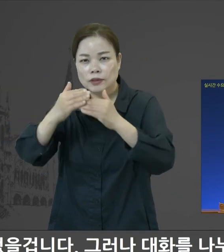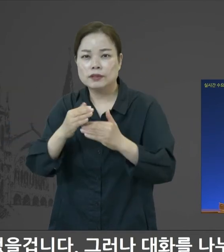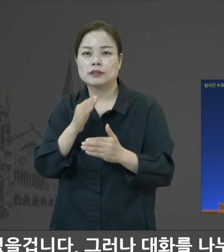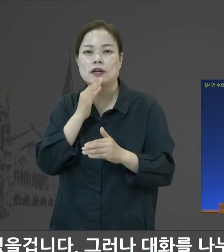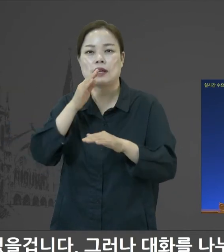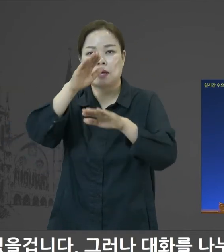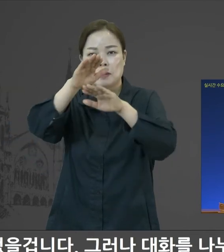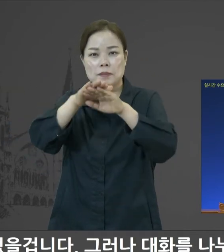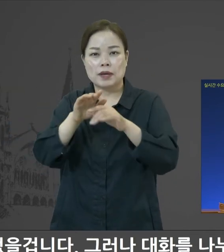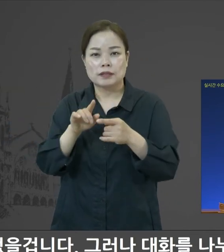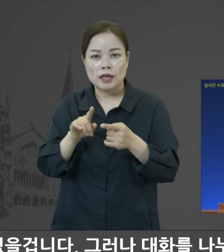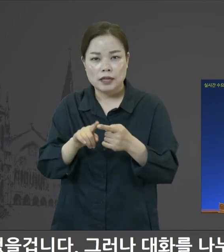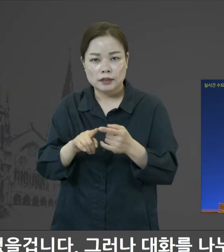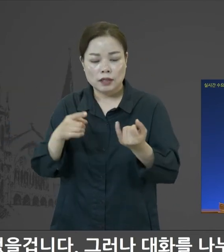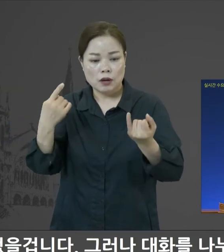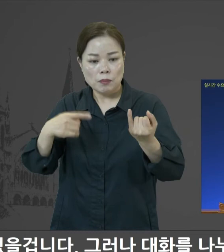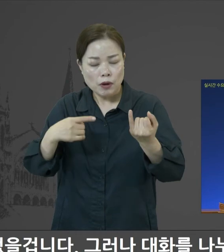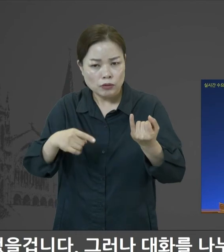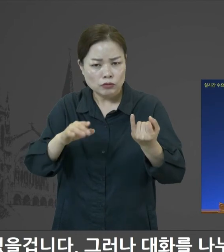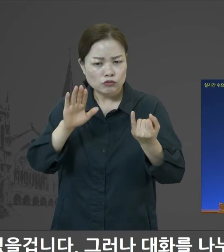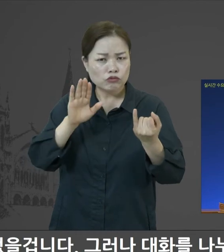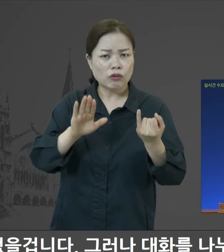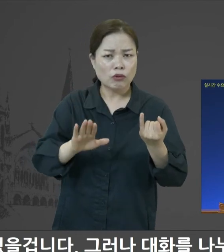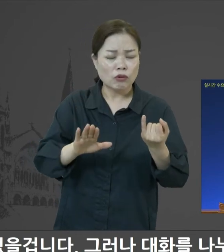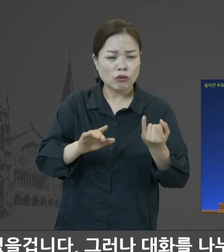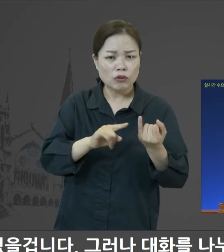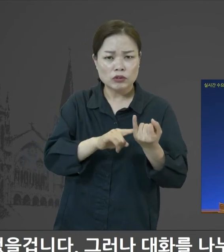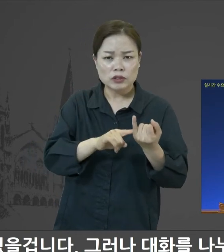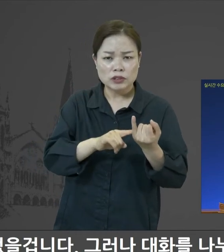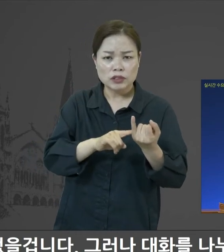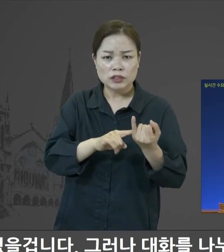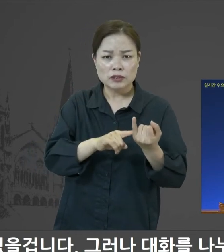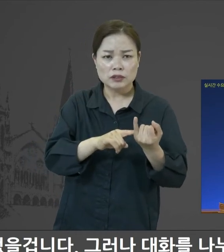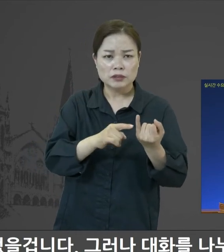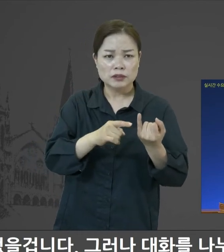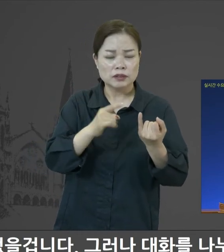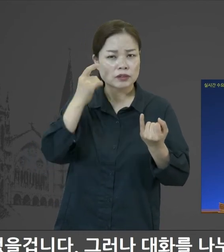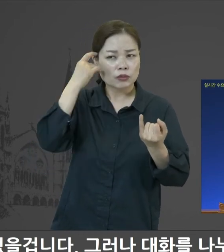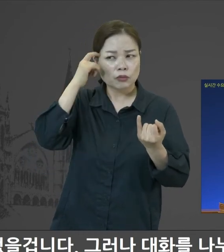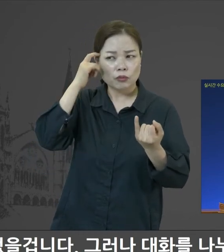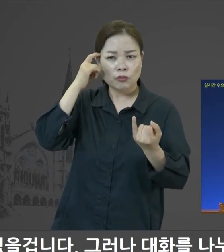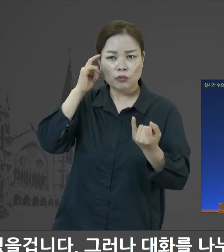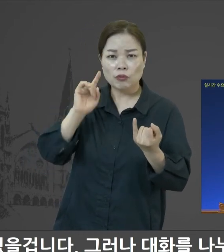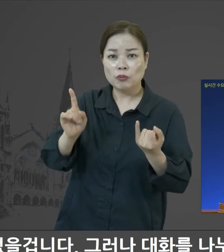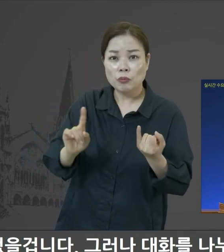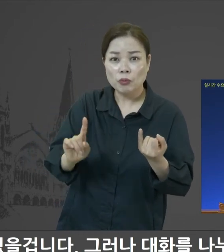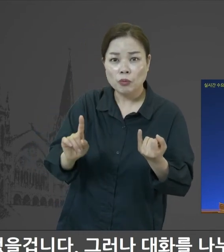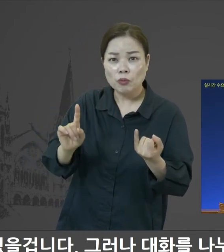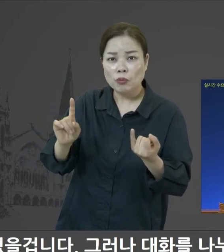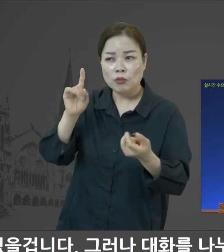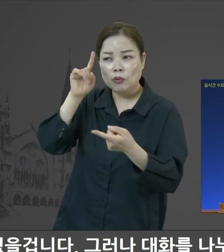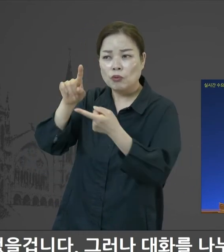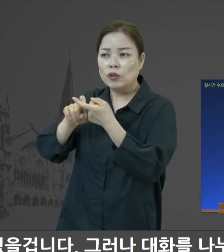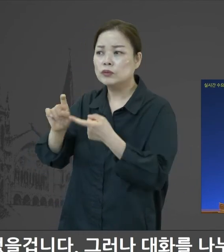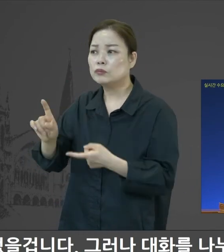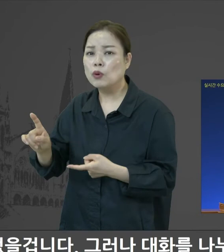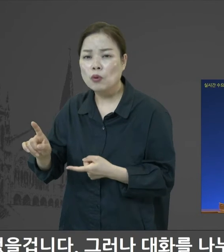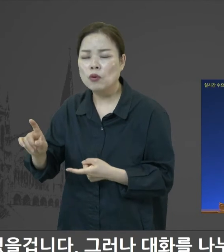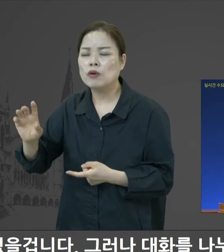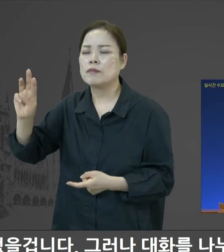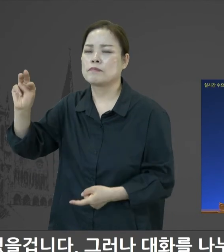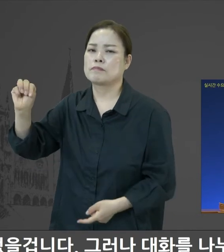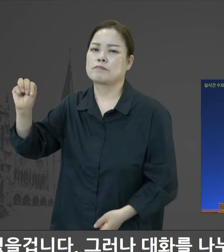참된 예배에 대해서 가르침을 받다 보니 이 사마리아 여인의 관심이 이제 어디로 향하게 되었습니까?